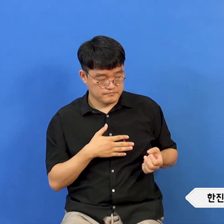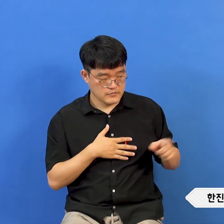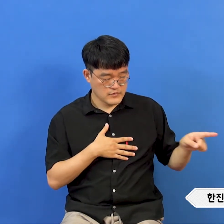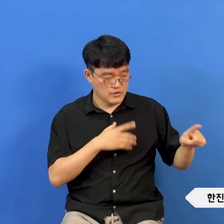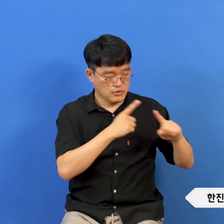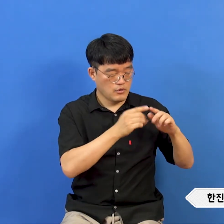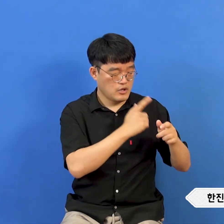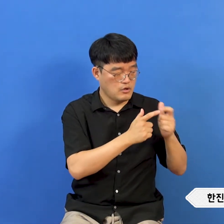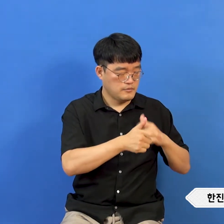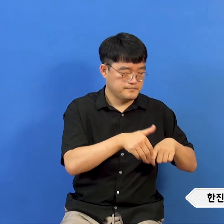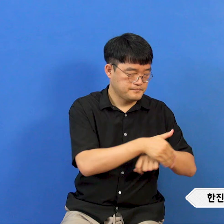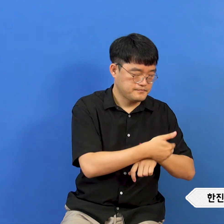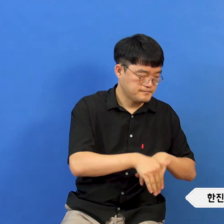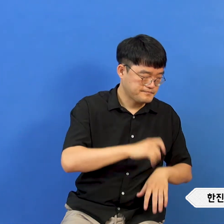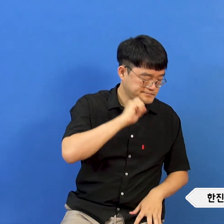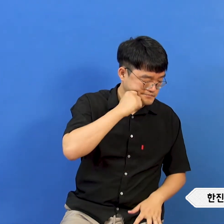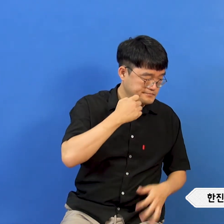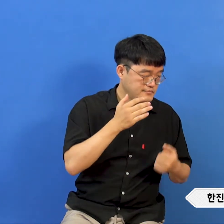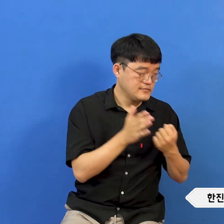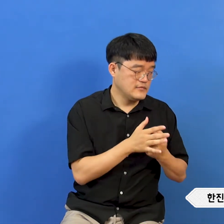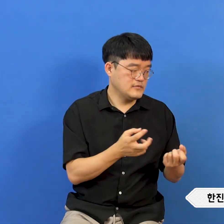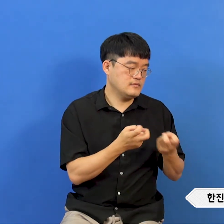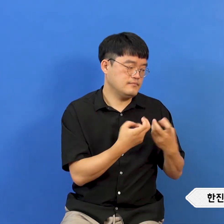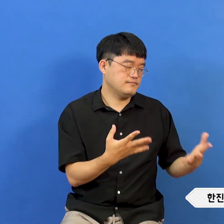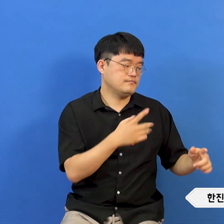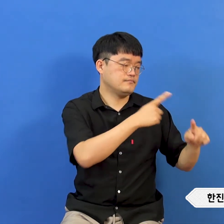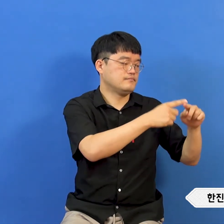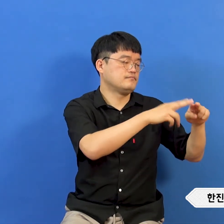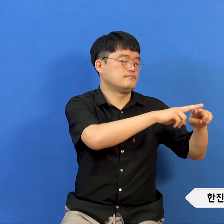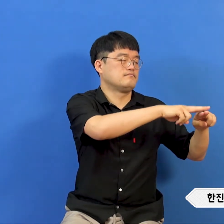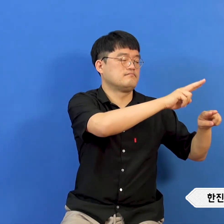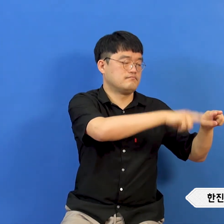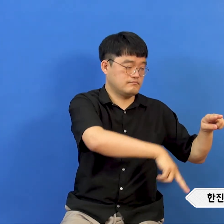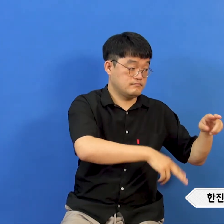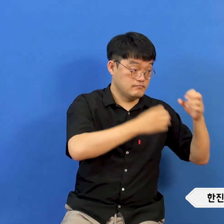다닐 수가 없었다. 그래서 이제 나왔다는 것이죠.